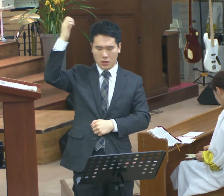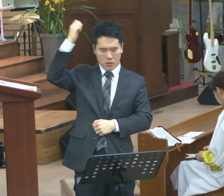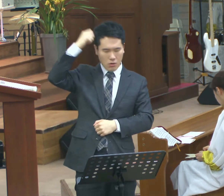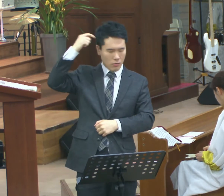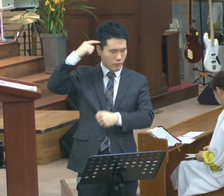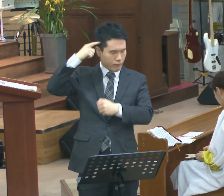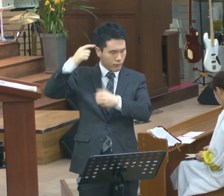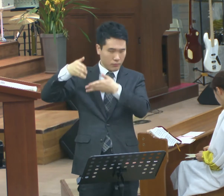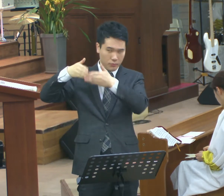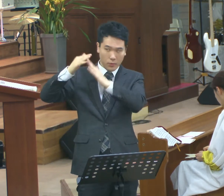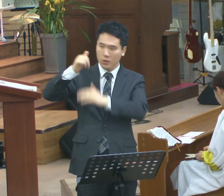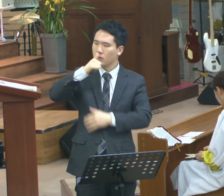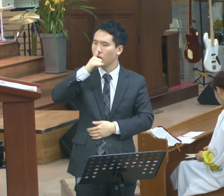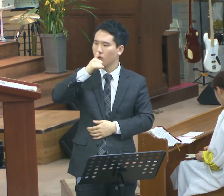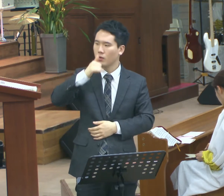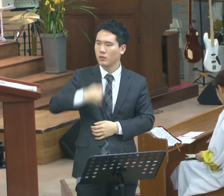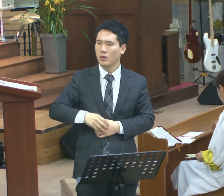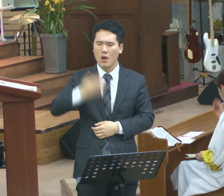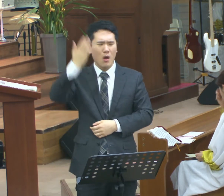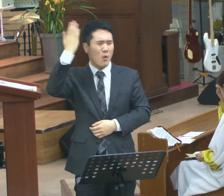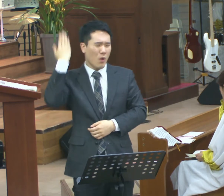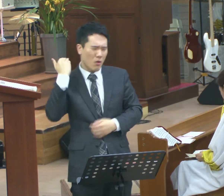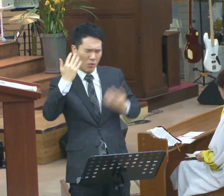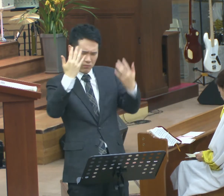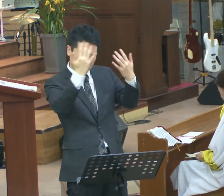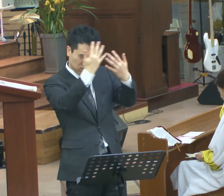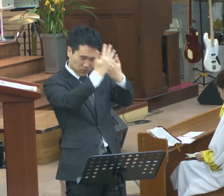과거가 어둡고 과거에 너무 파묻혀 있으면 안 돼요.